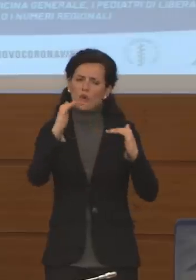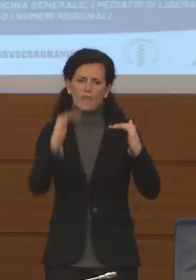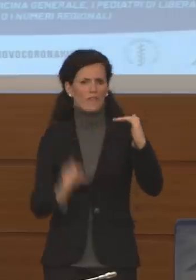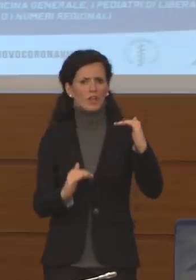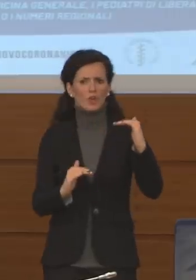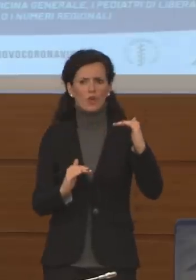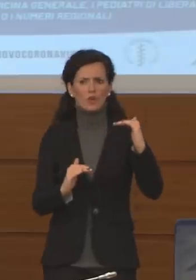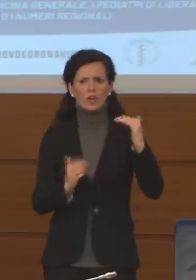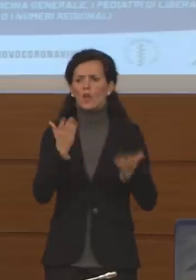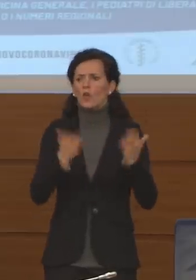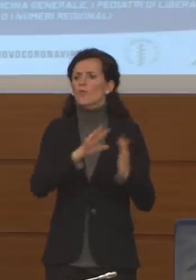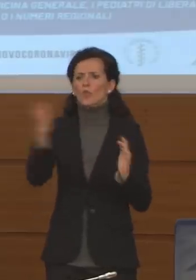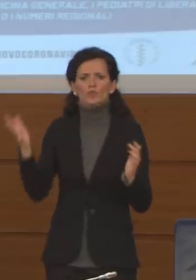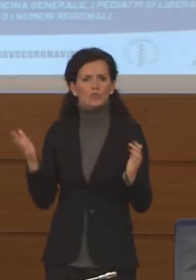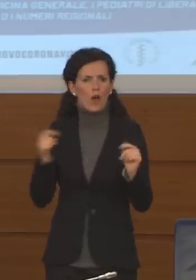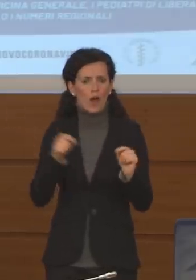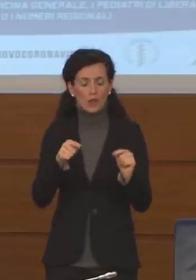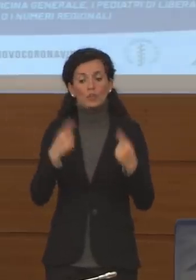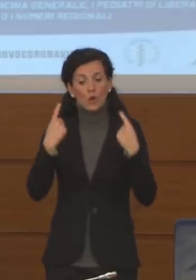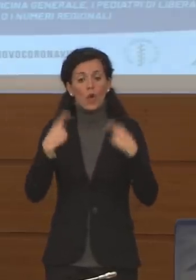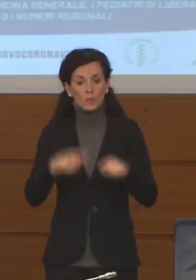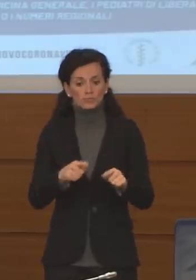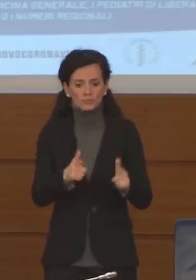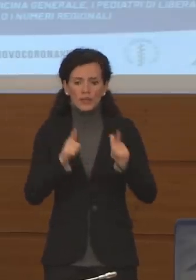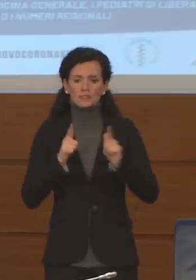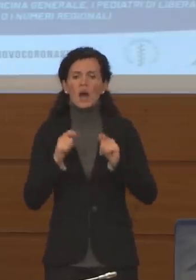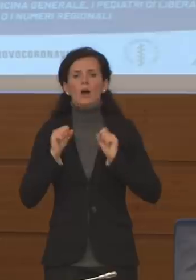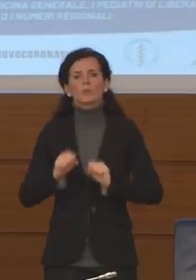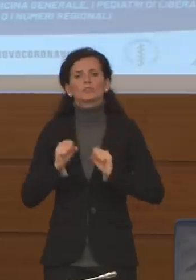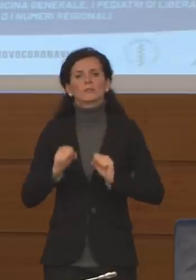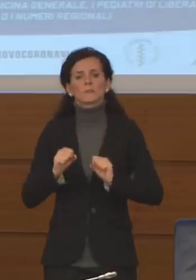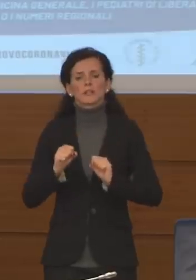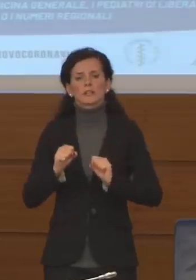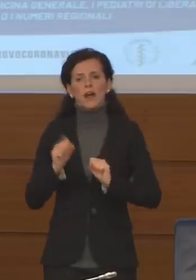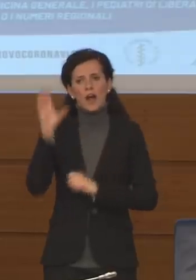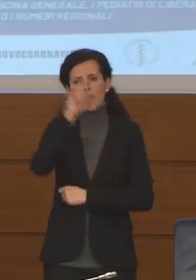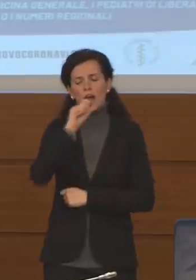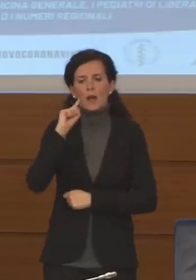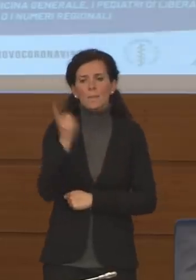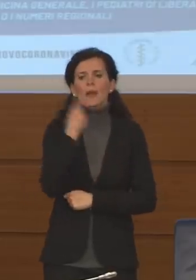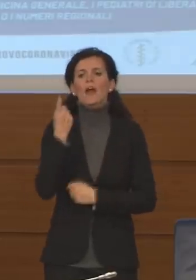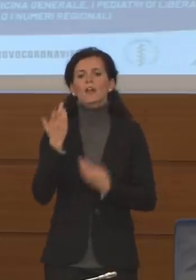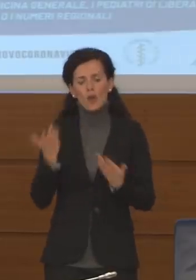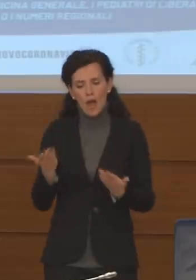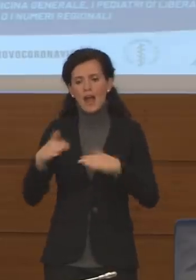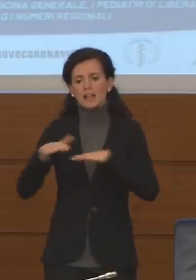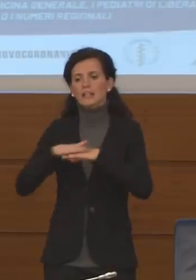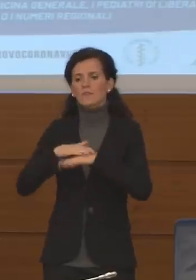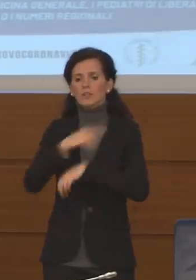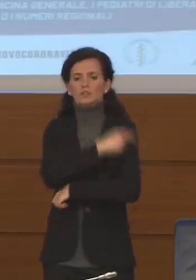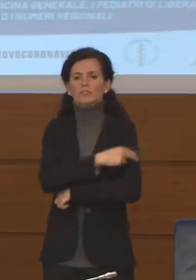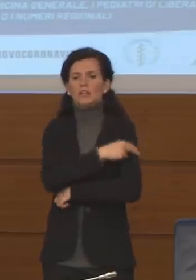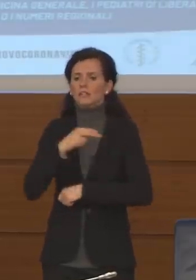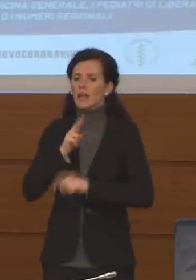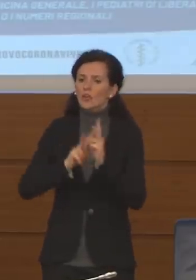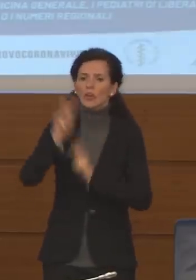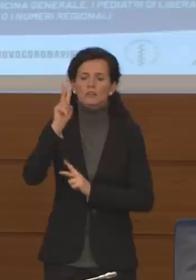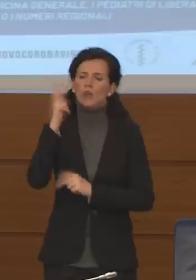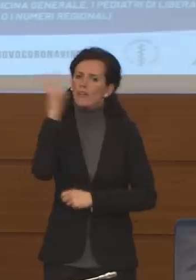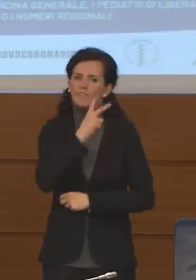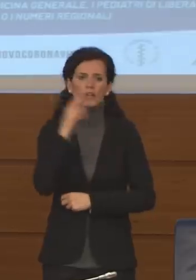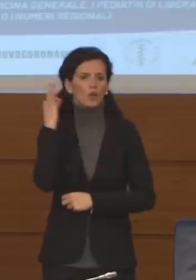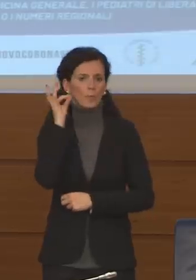importante perché ci dà una misura anche di quanto sia prezioso il nostro servizio sanitario nazionale mi